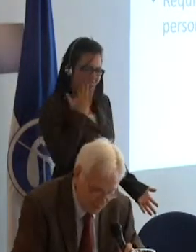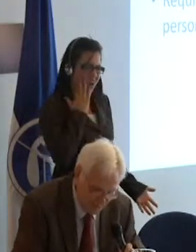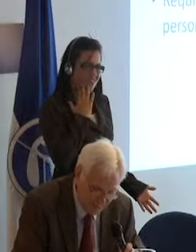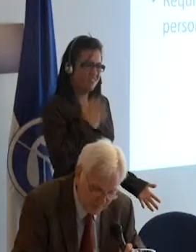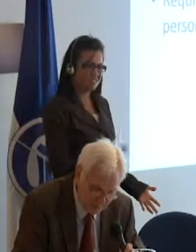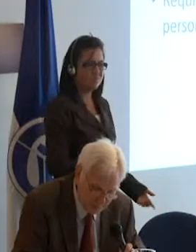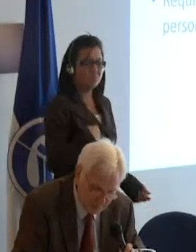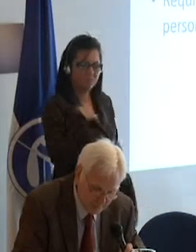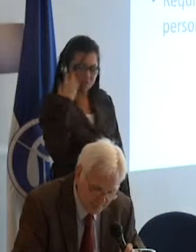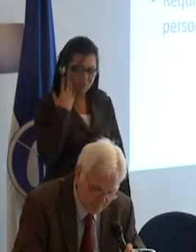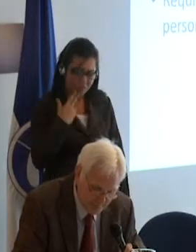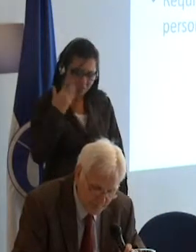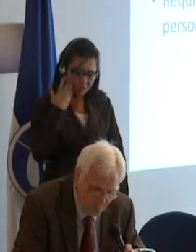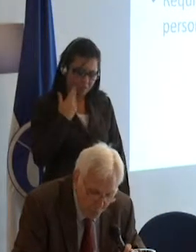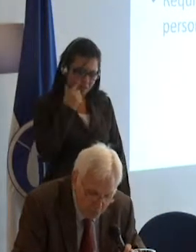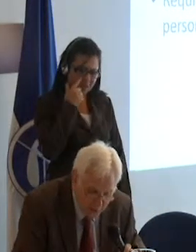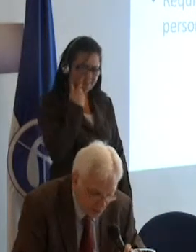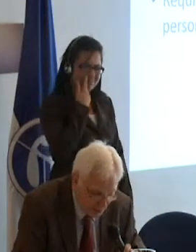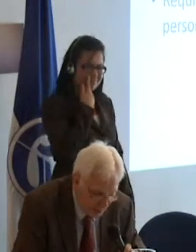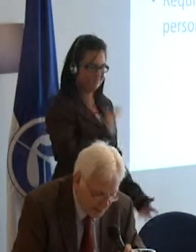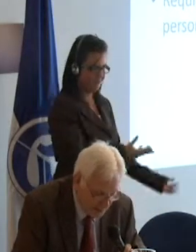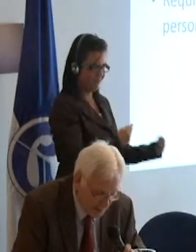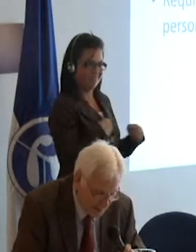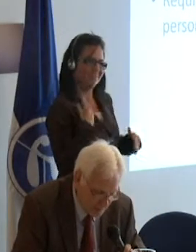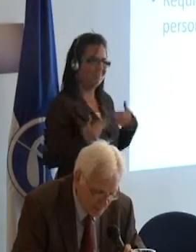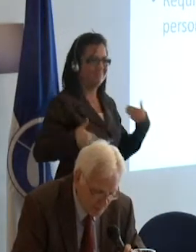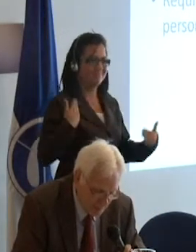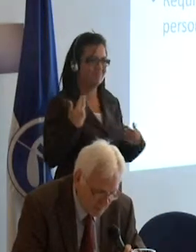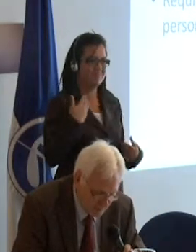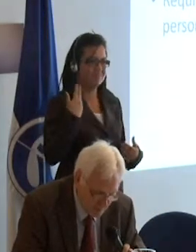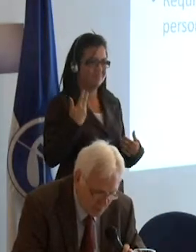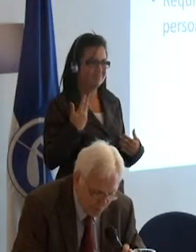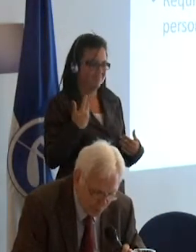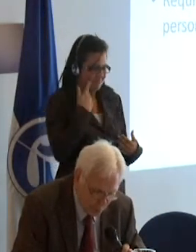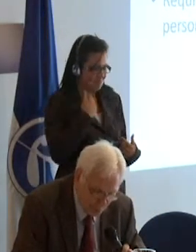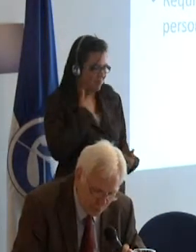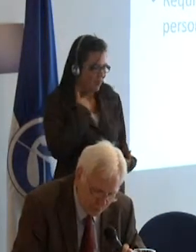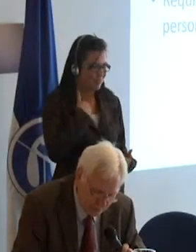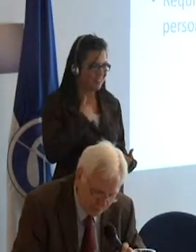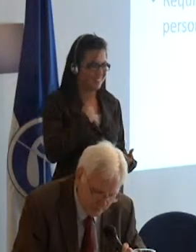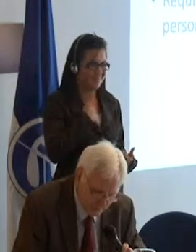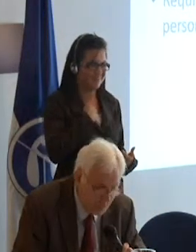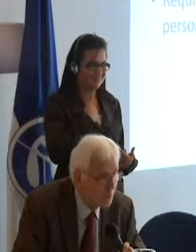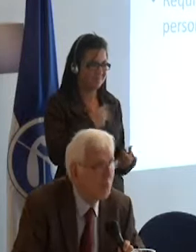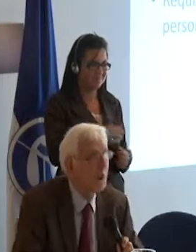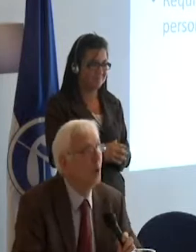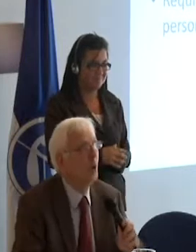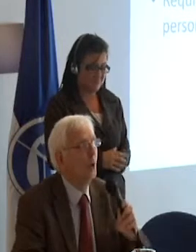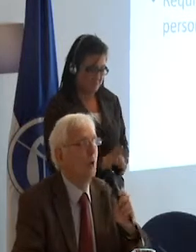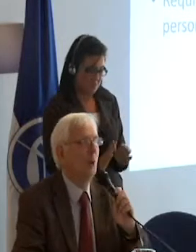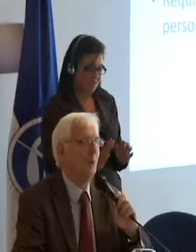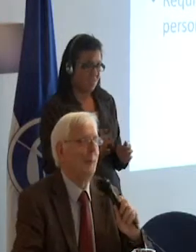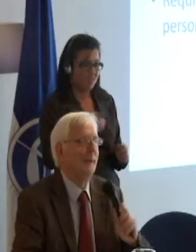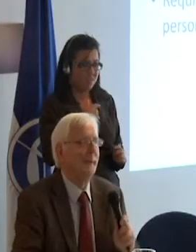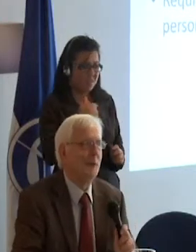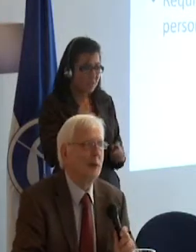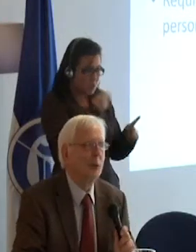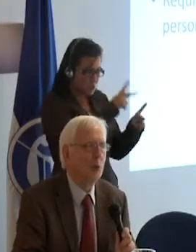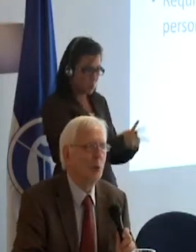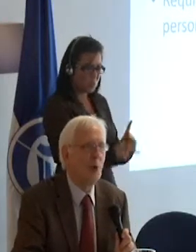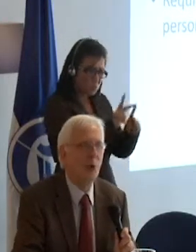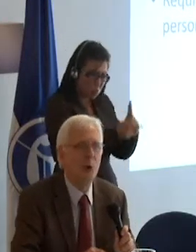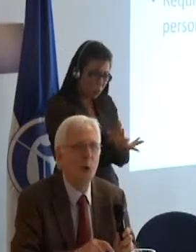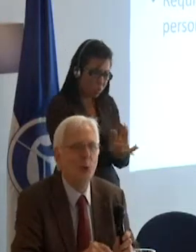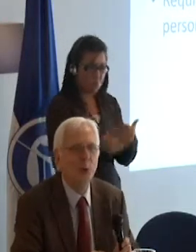Nos saca de nuestra cotidianidad y eso me gusta. Para mí los buenos alumnos no son lo mío,